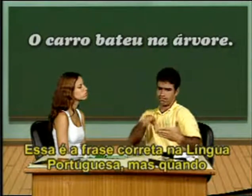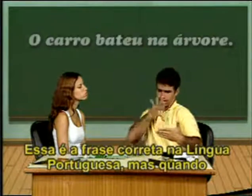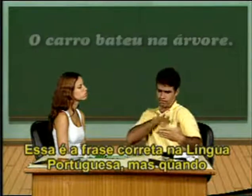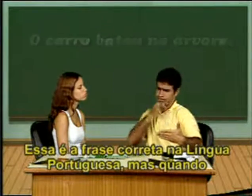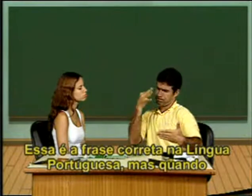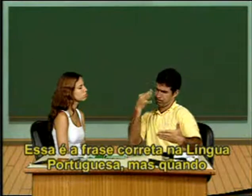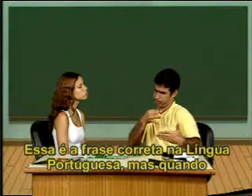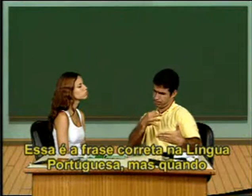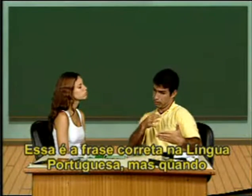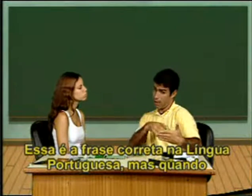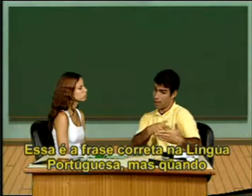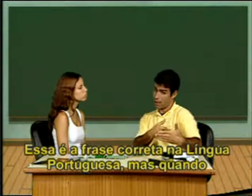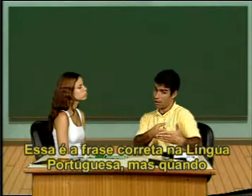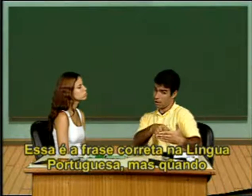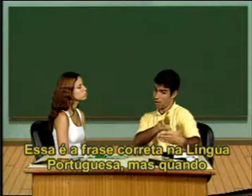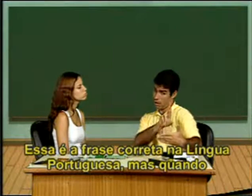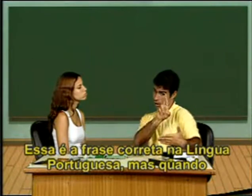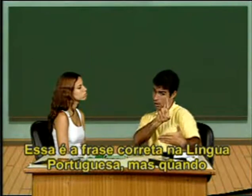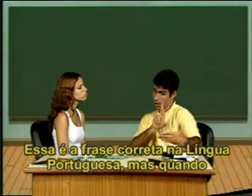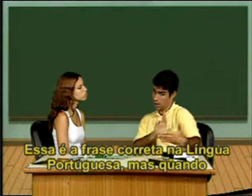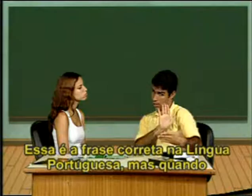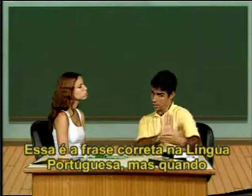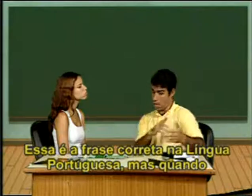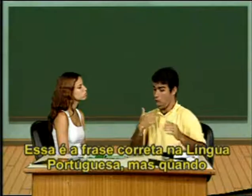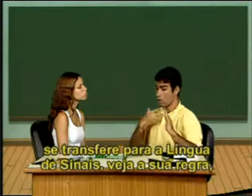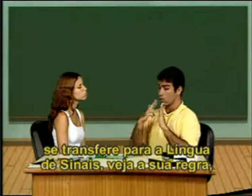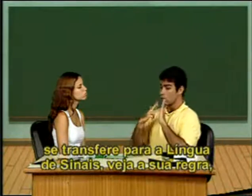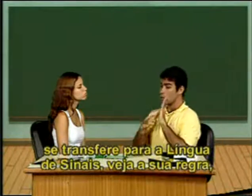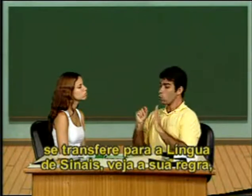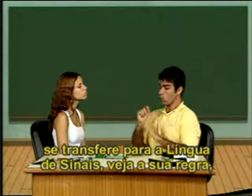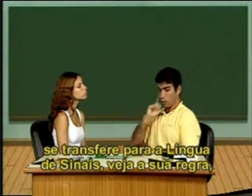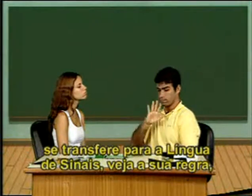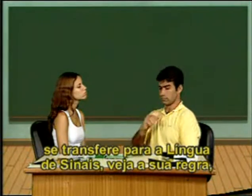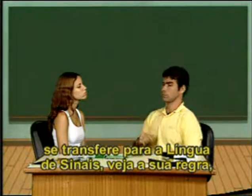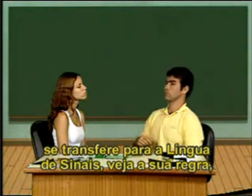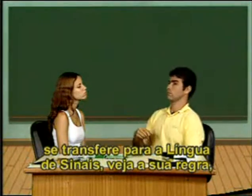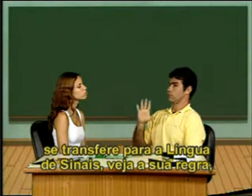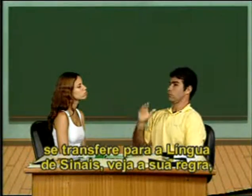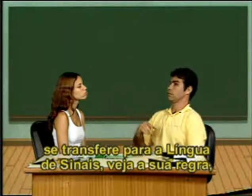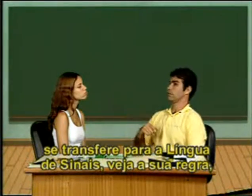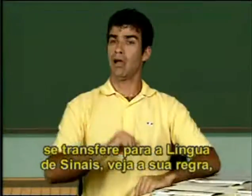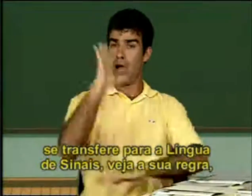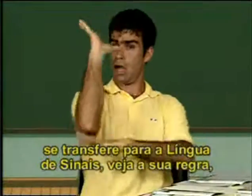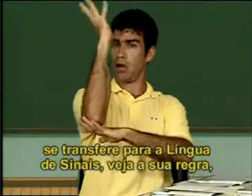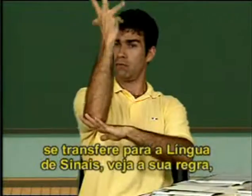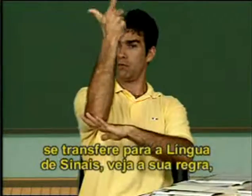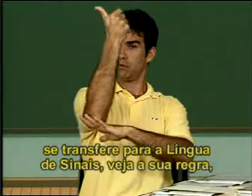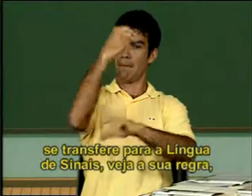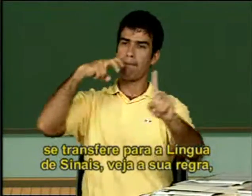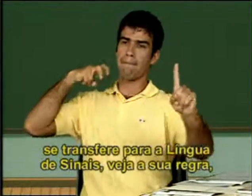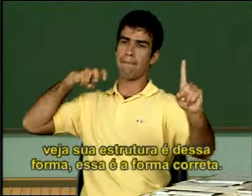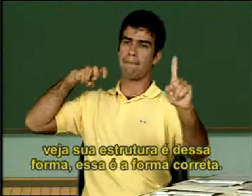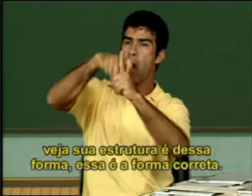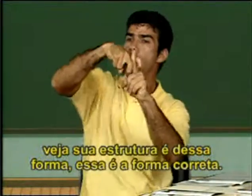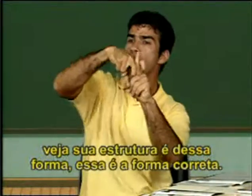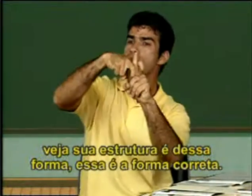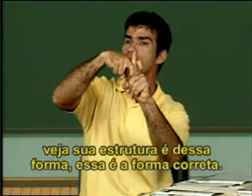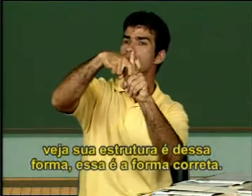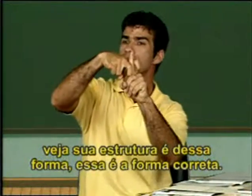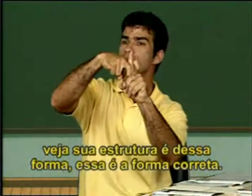Essa é a frase correta na língua portuguesa, mas quando se transfere para a língua de sinais, veja sua regra, veja sua estrutura. É